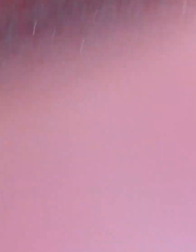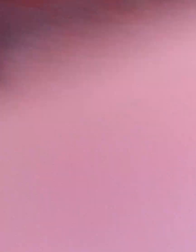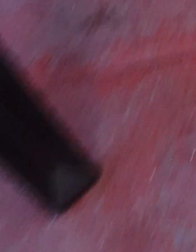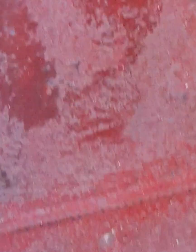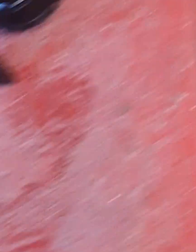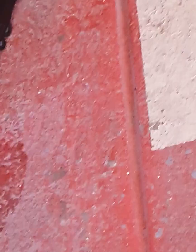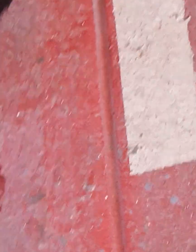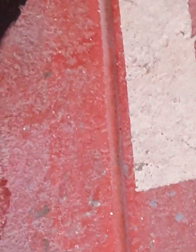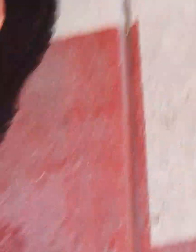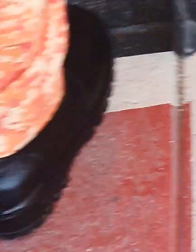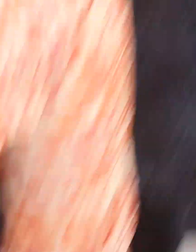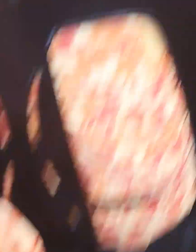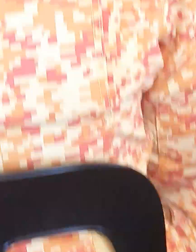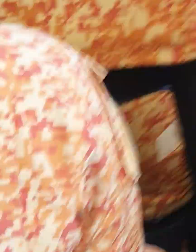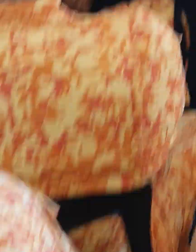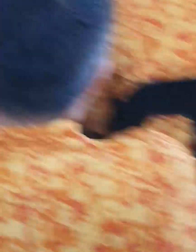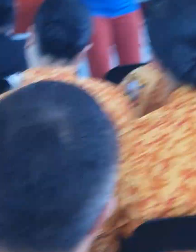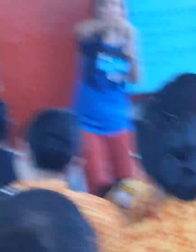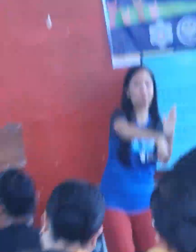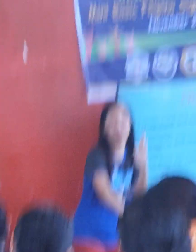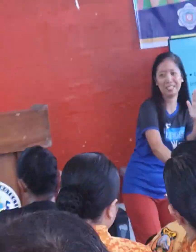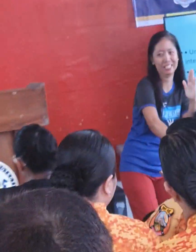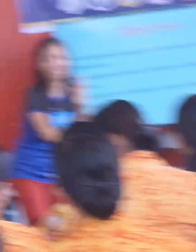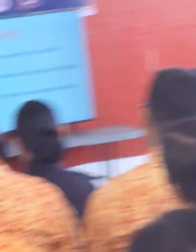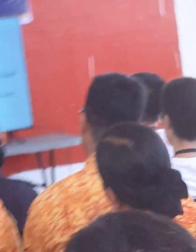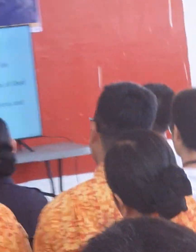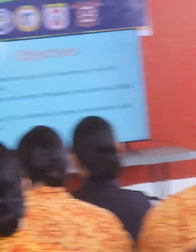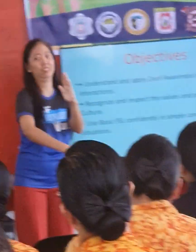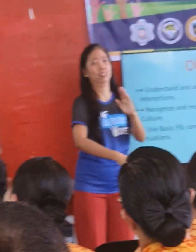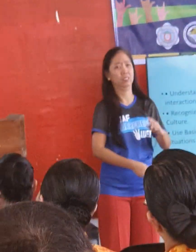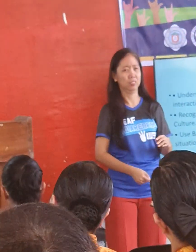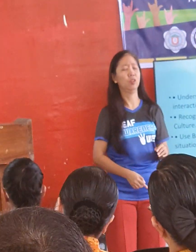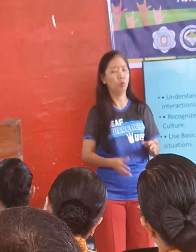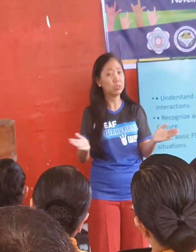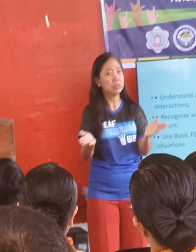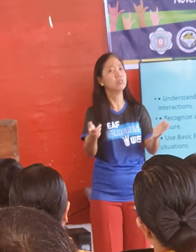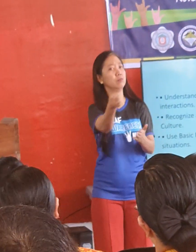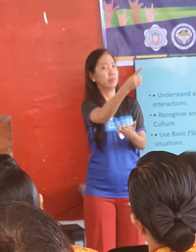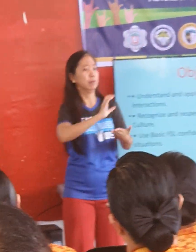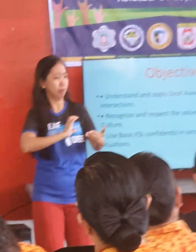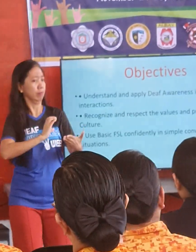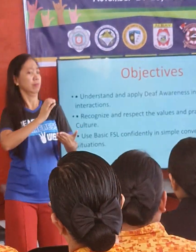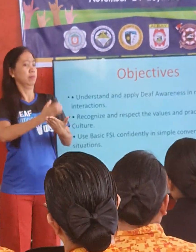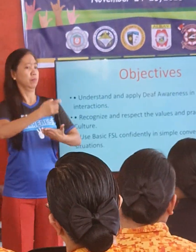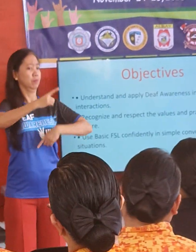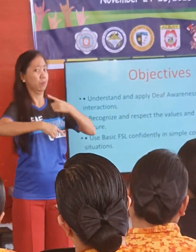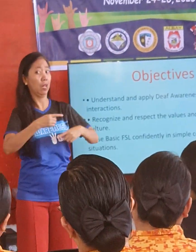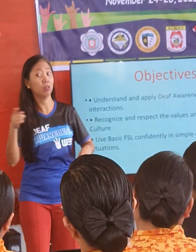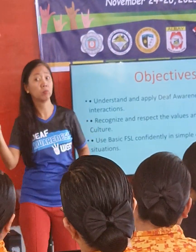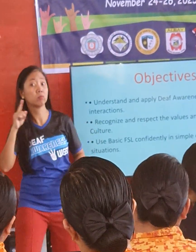deaf, tuturuan namin kayo ng mga basic words. Hindi naman po yung sobrang hirap na mga words. Kaya dapat